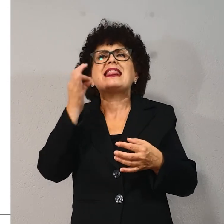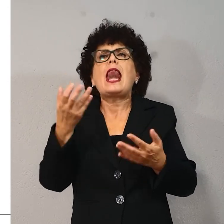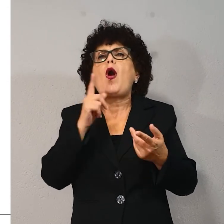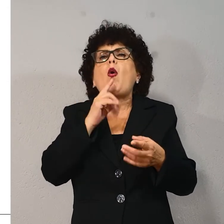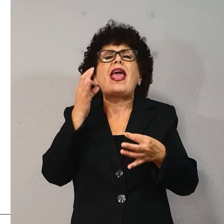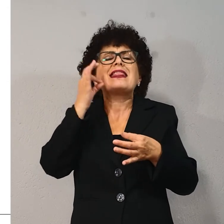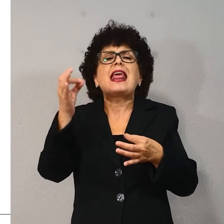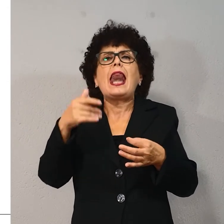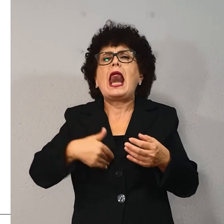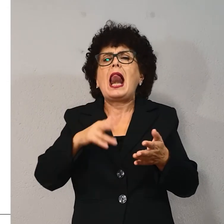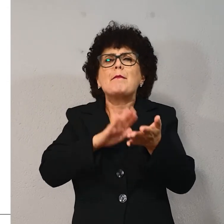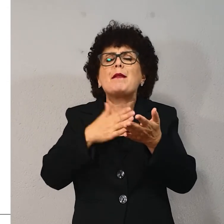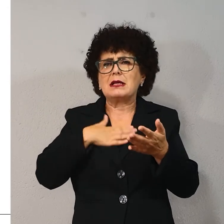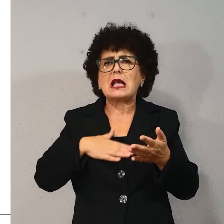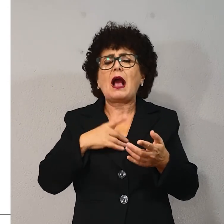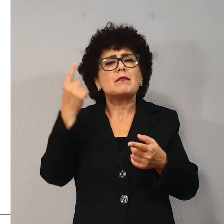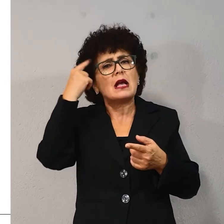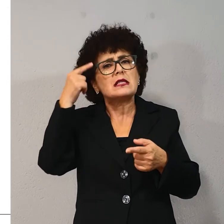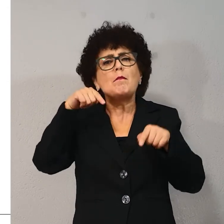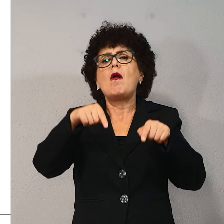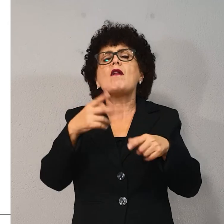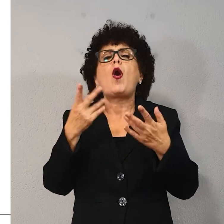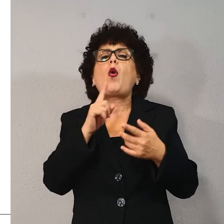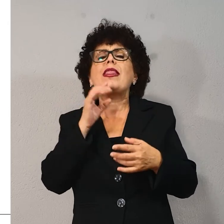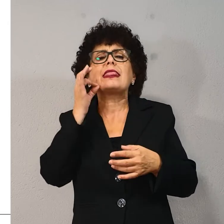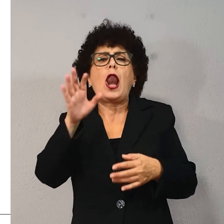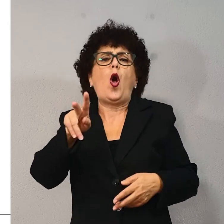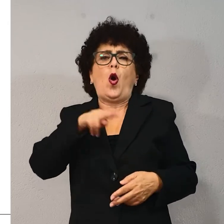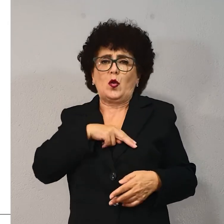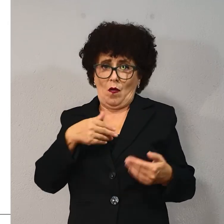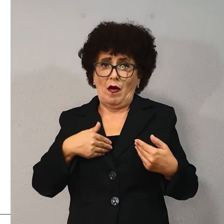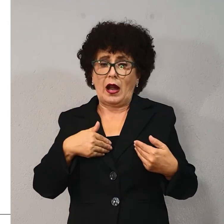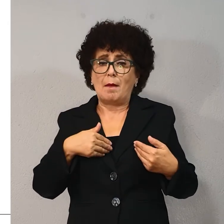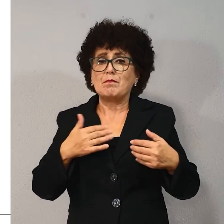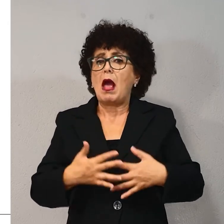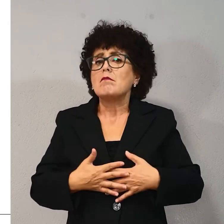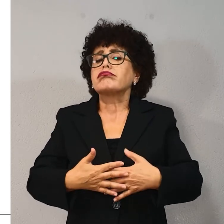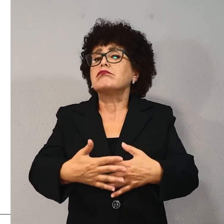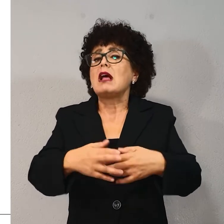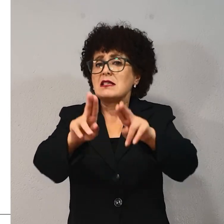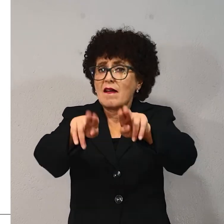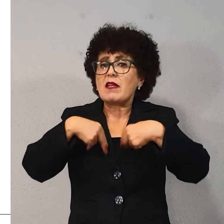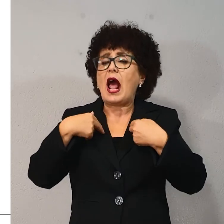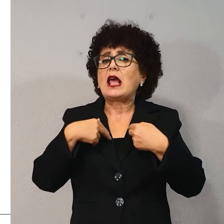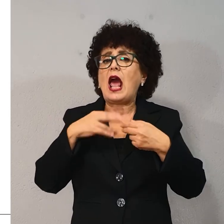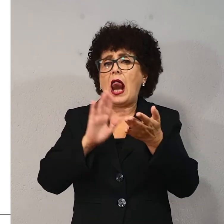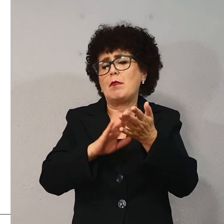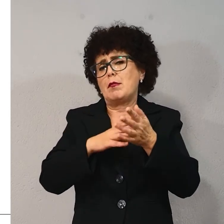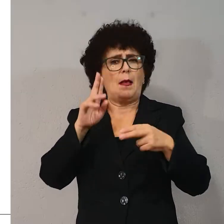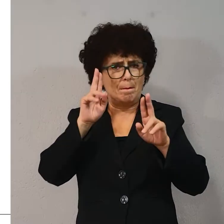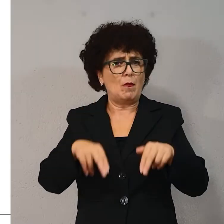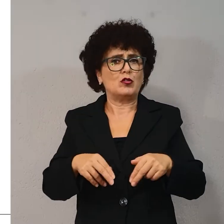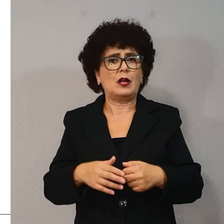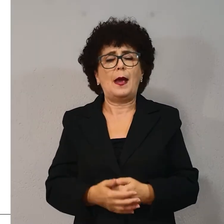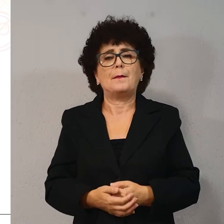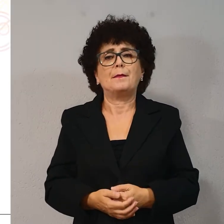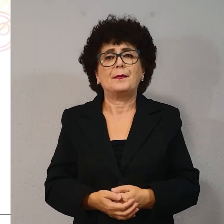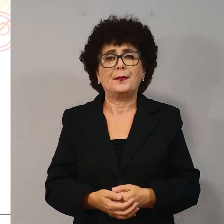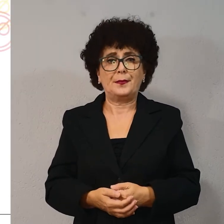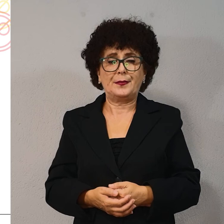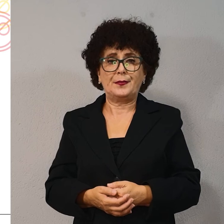ја зголемуваат ефикасноста на методот. Плодноста се враќа веднаш по прекинувањето на